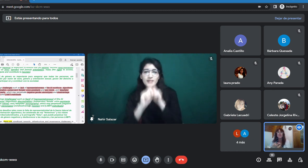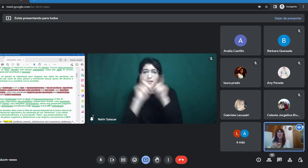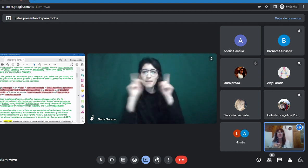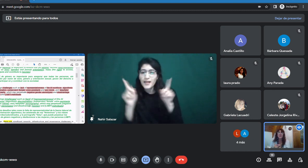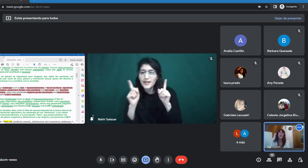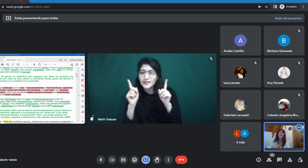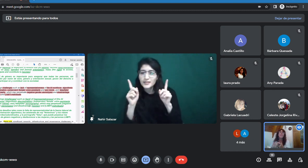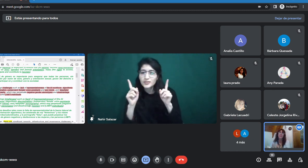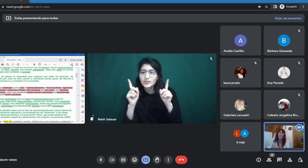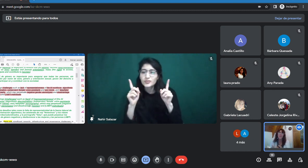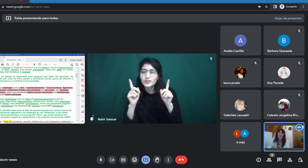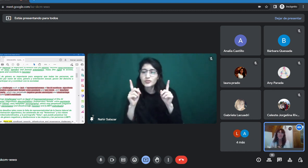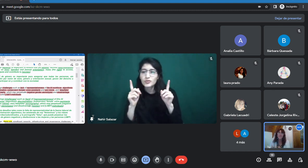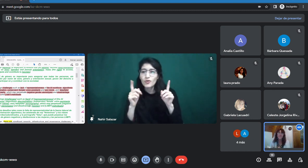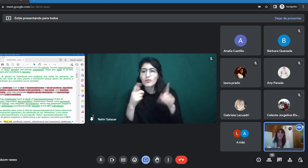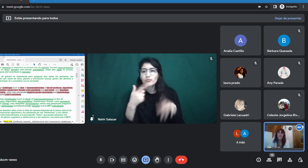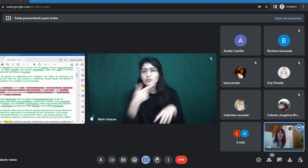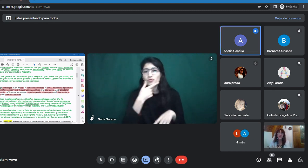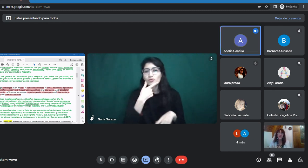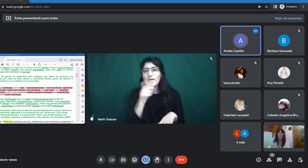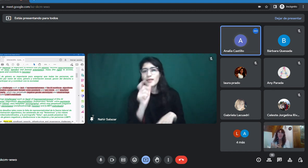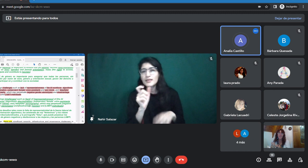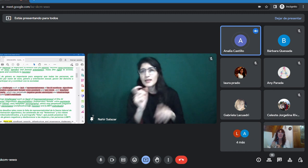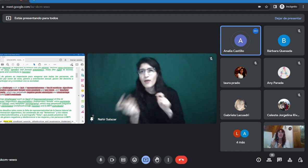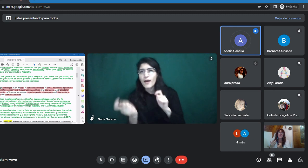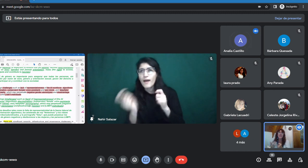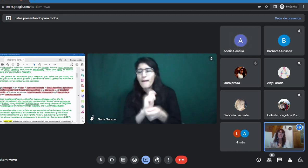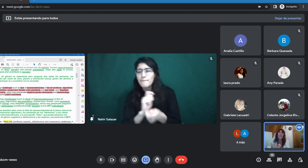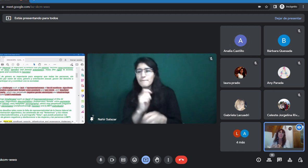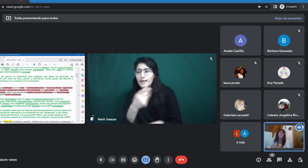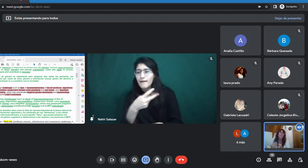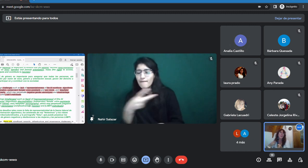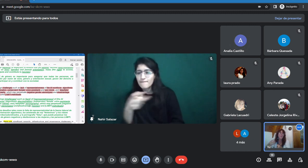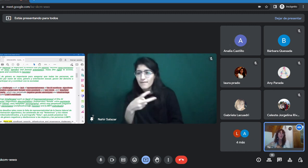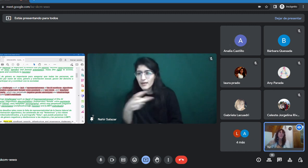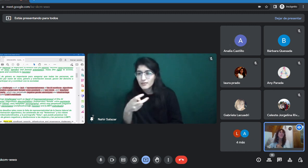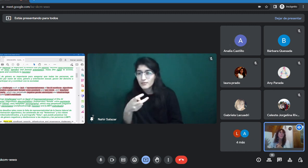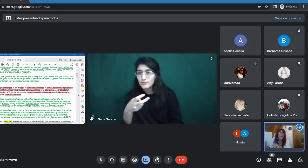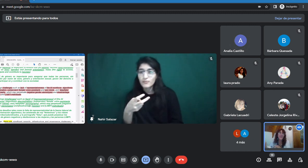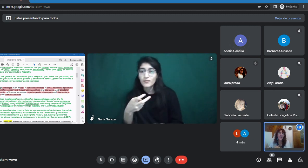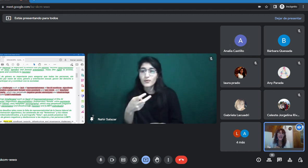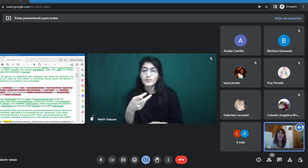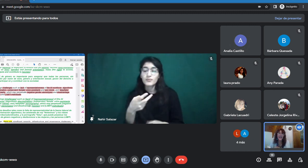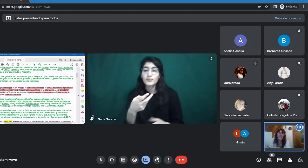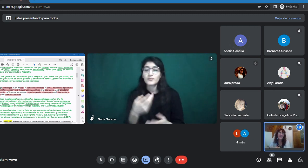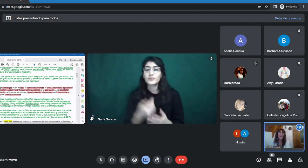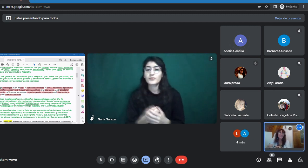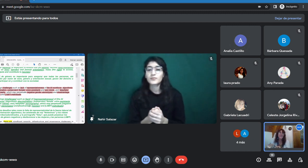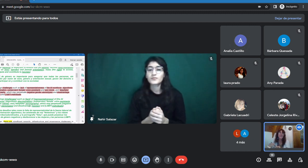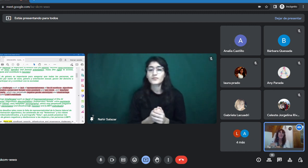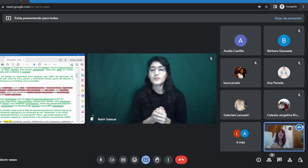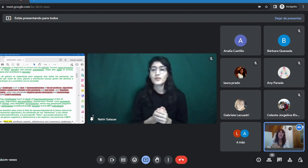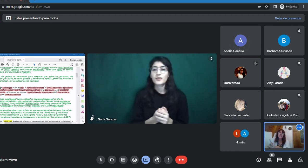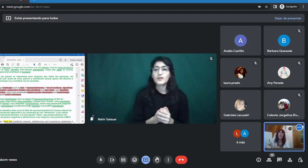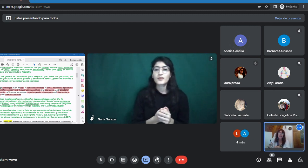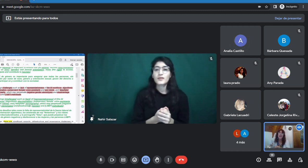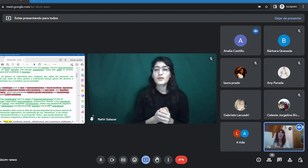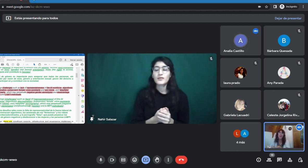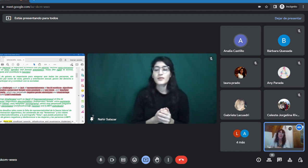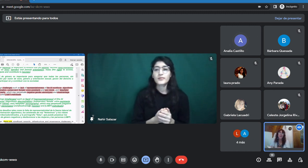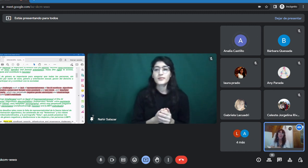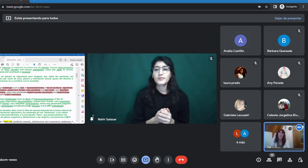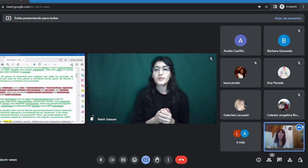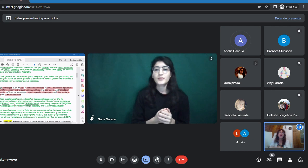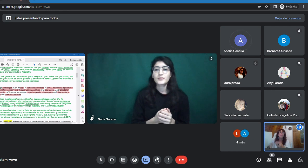sustantivo en verbo. En vez de expresar poner en desventaja, ¿sí?